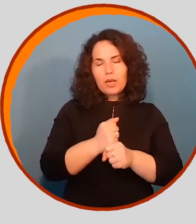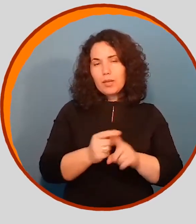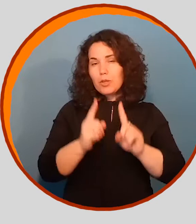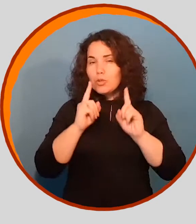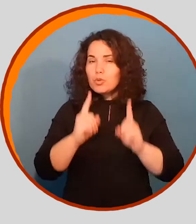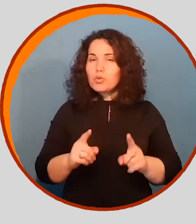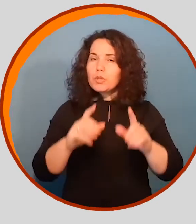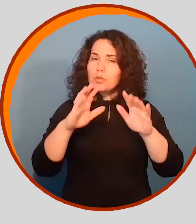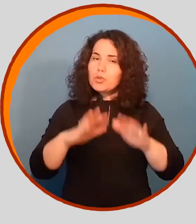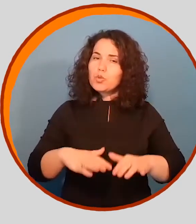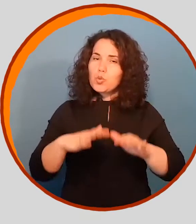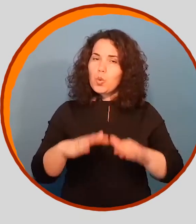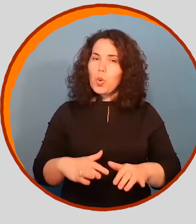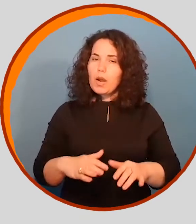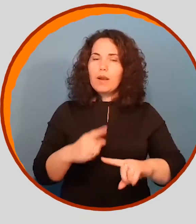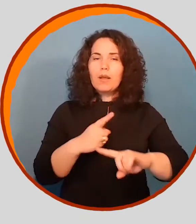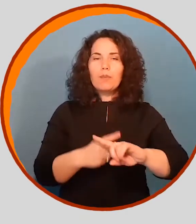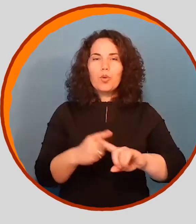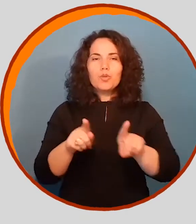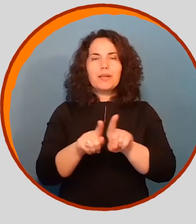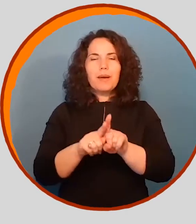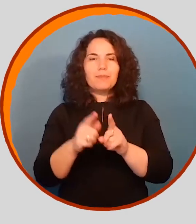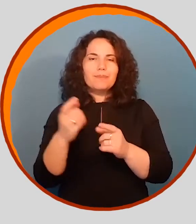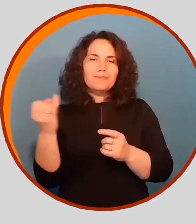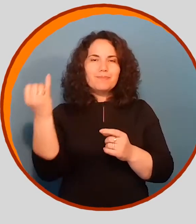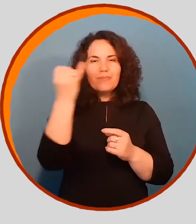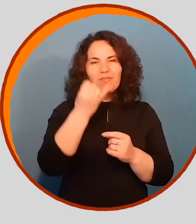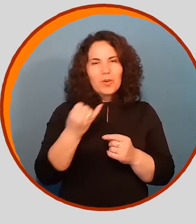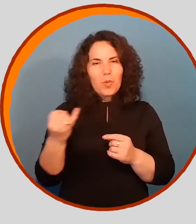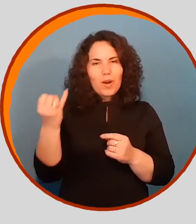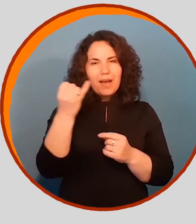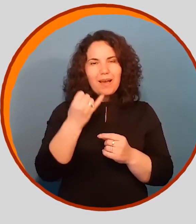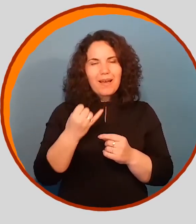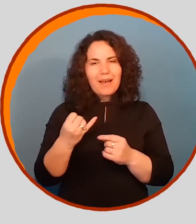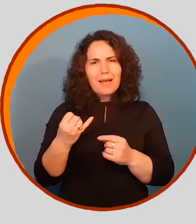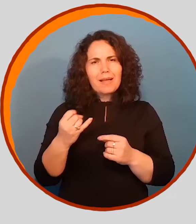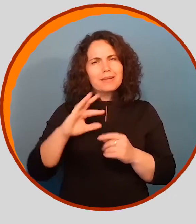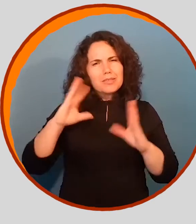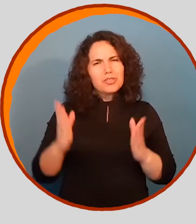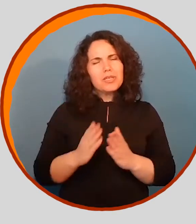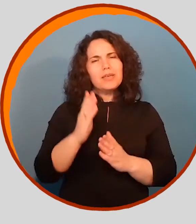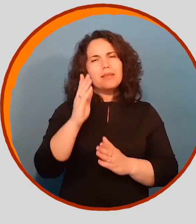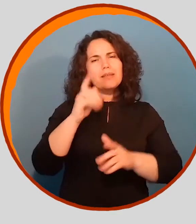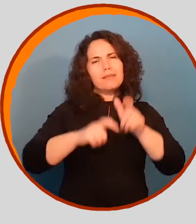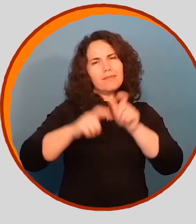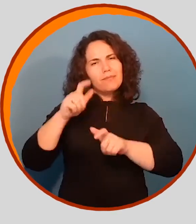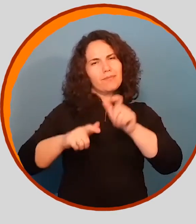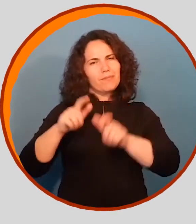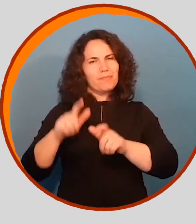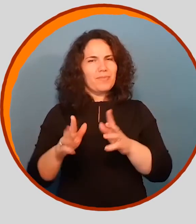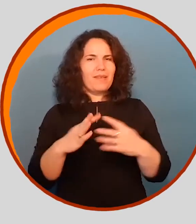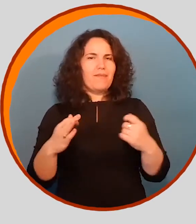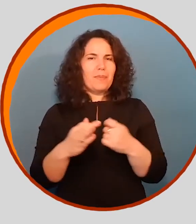fëmijët me ngjyra në varësi të moshës, me figura në varësi të moshës, të shkruhen nga të gjithë antarët e